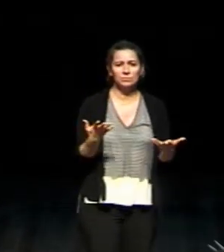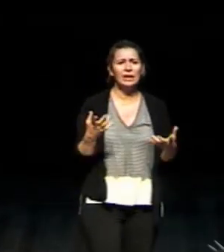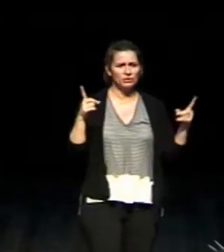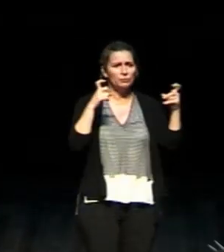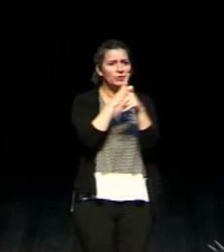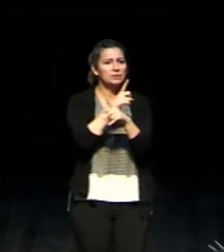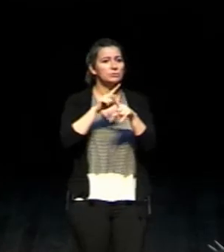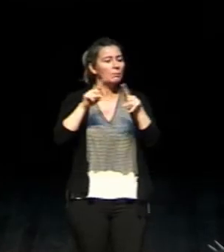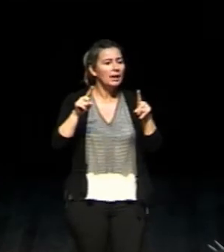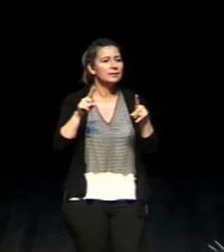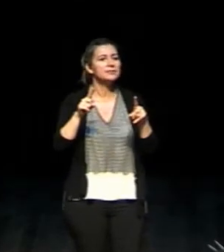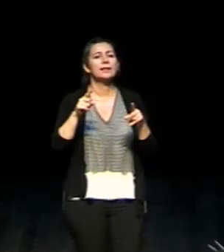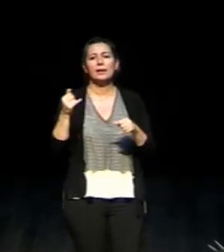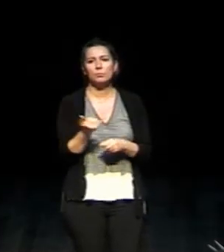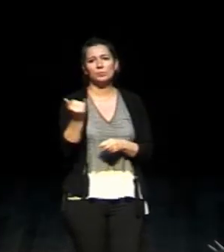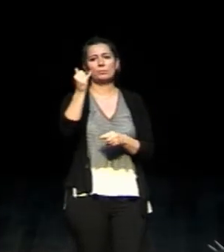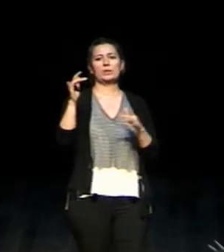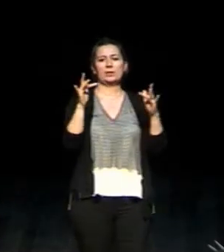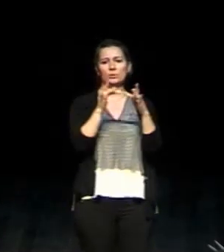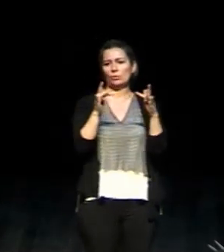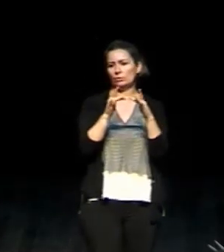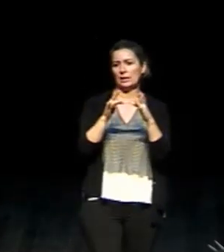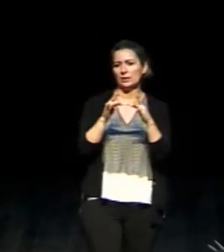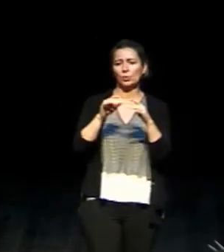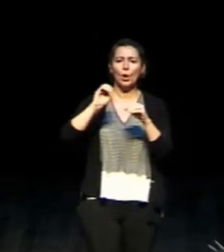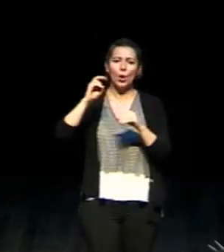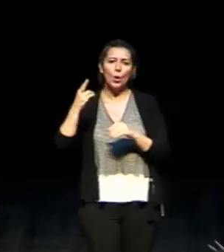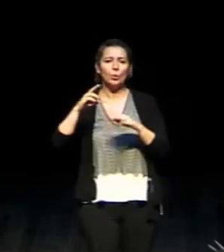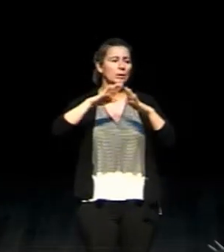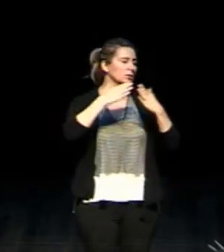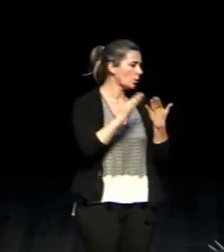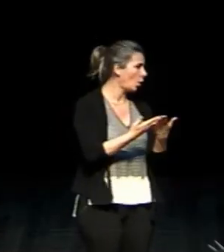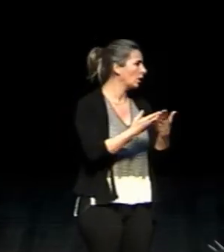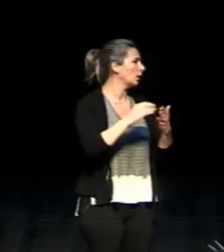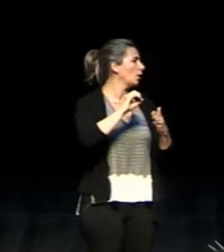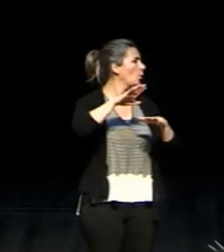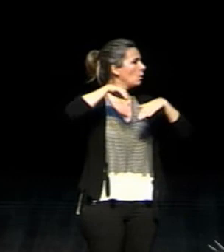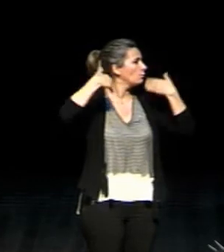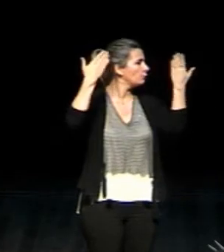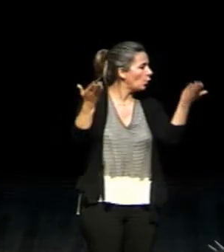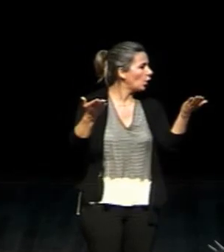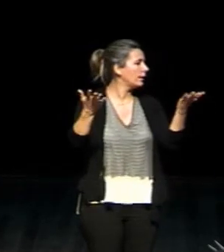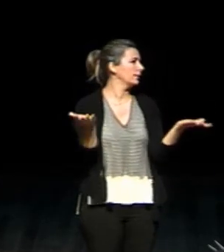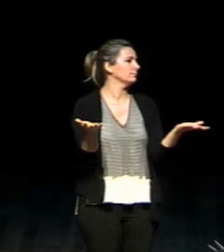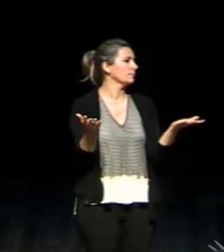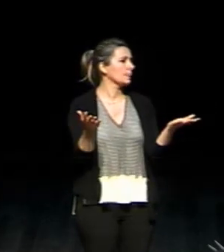área, mas hoje em dia os surdos eles estão bastante ocupados com